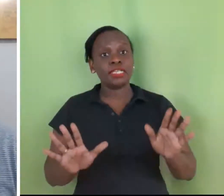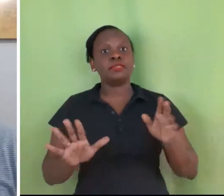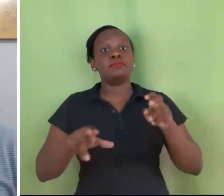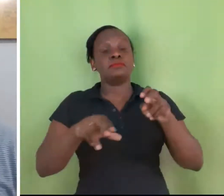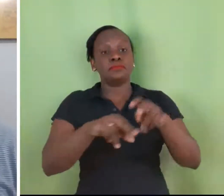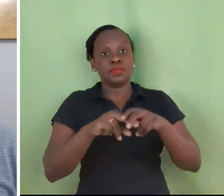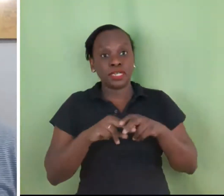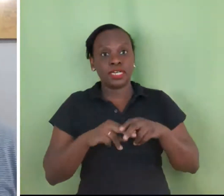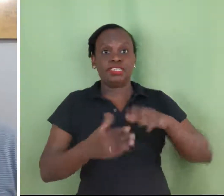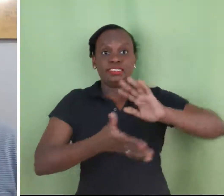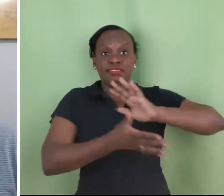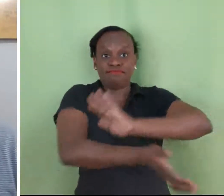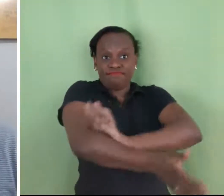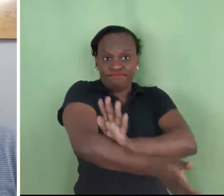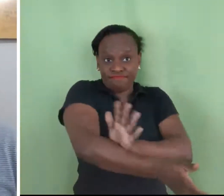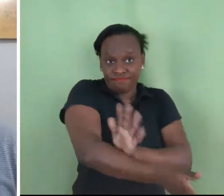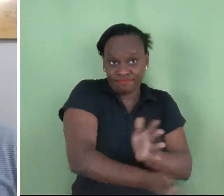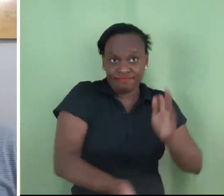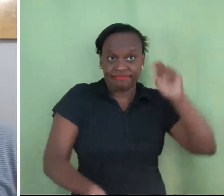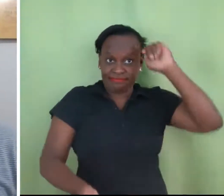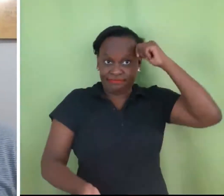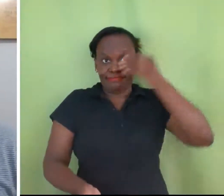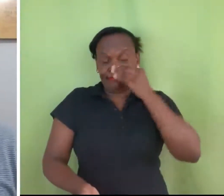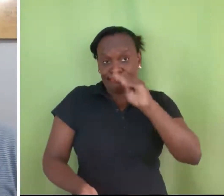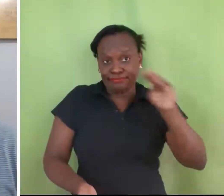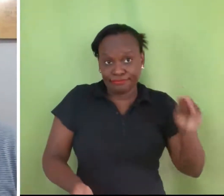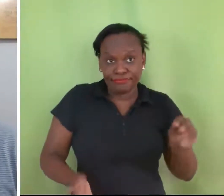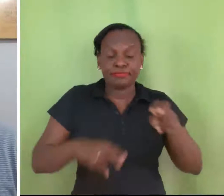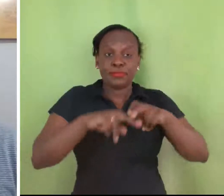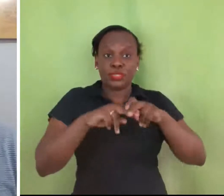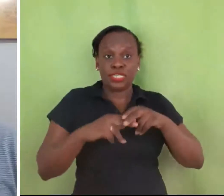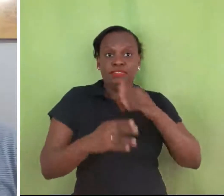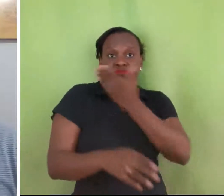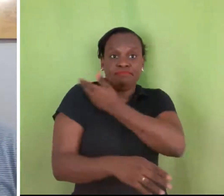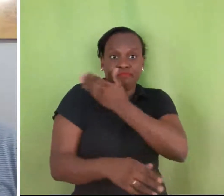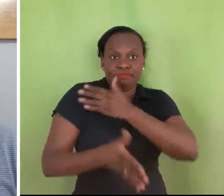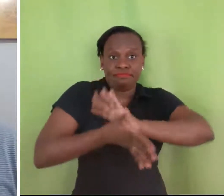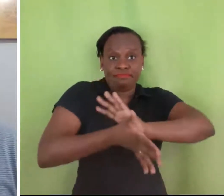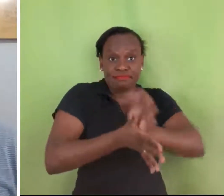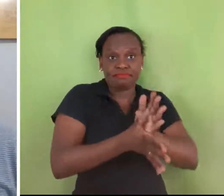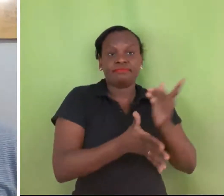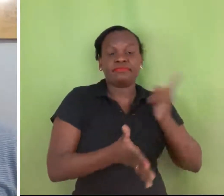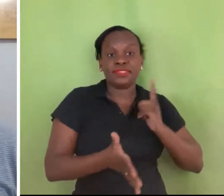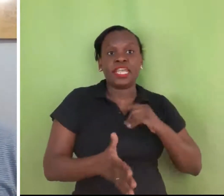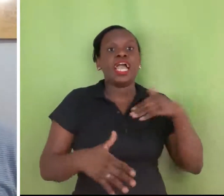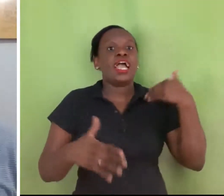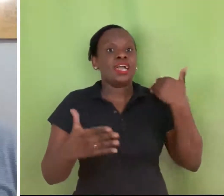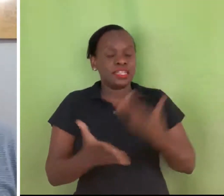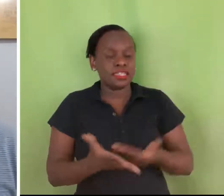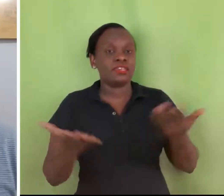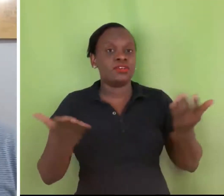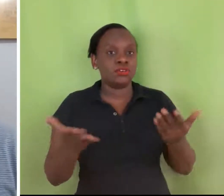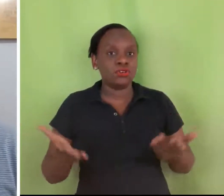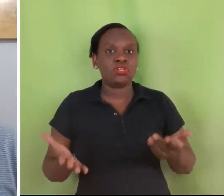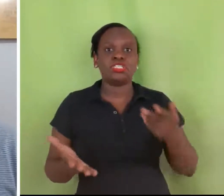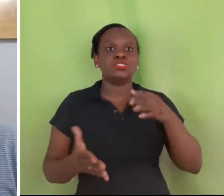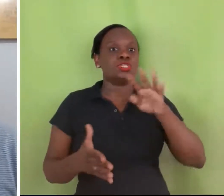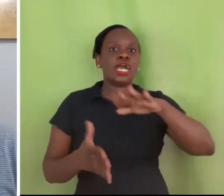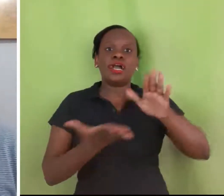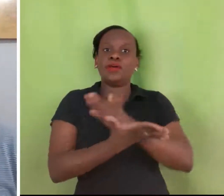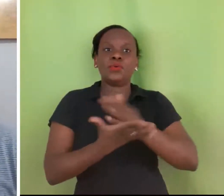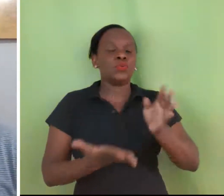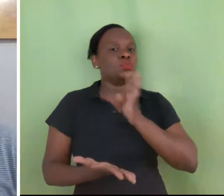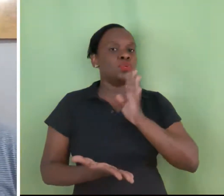força aí do racismo, né, por força do preconceito, eles, né, ainda são bastante